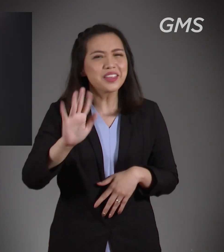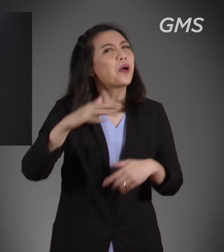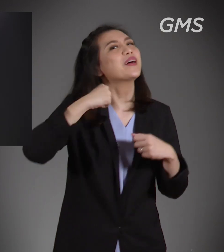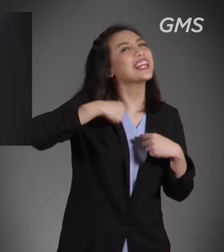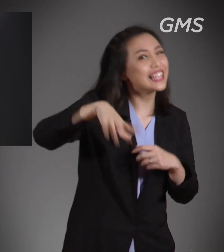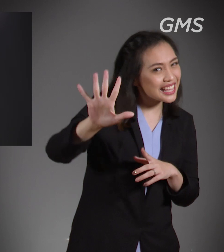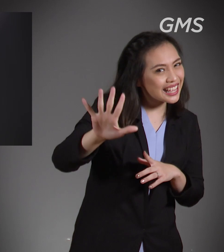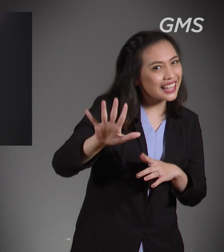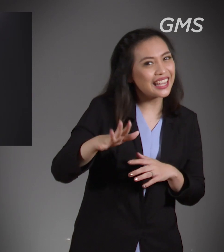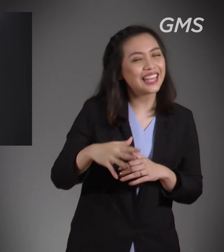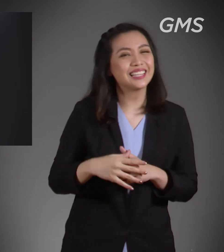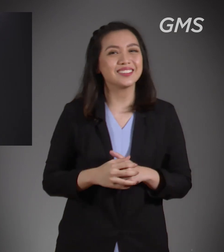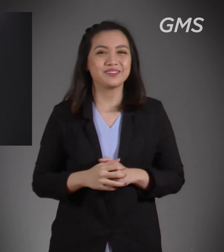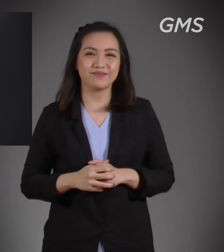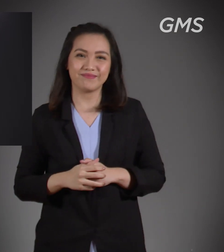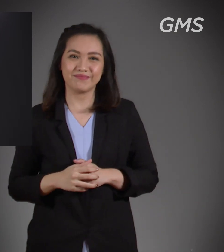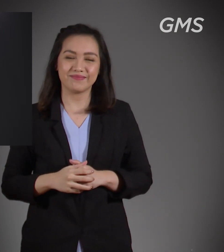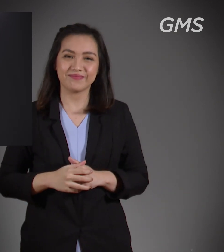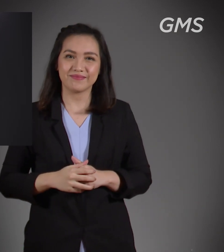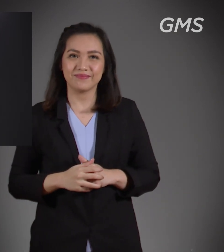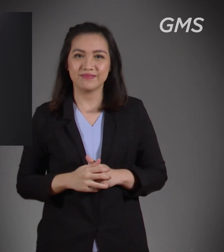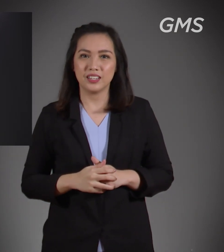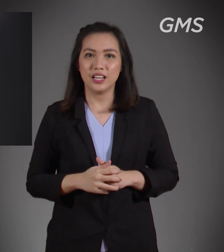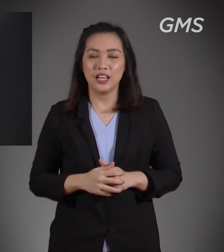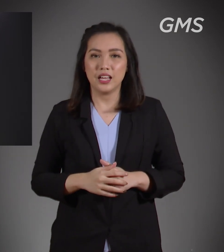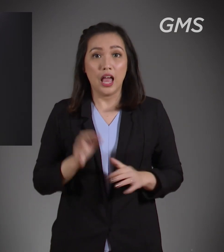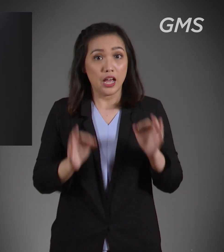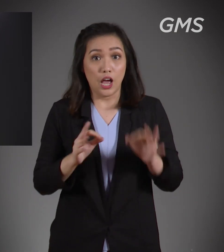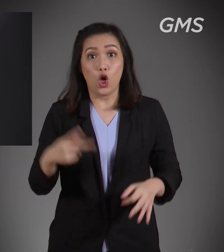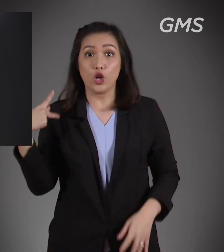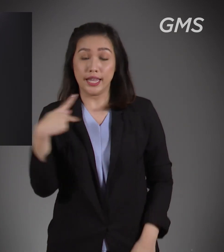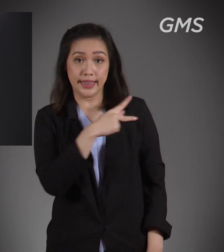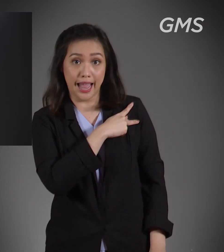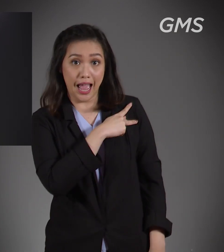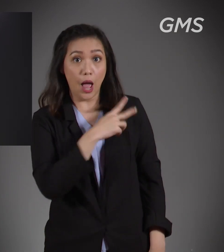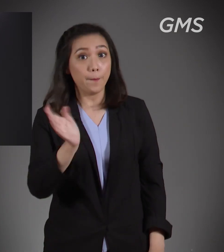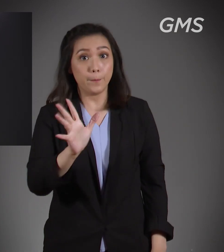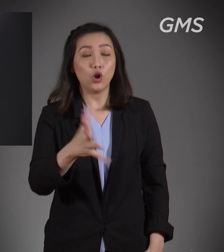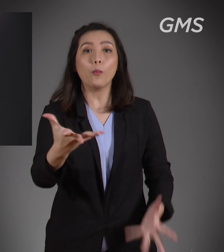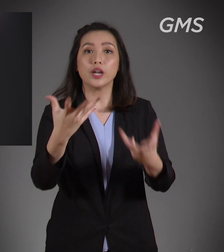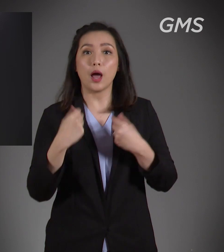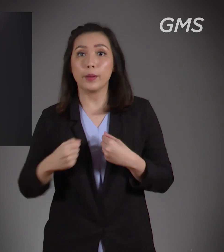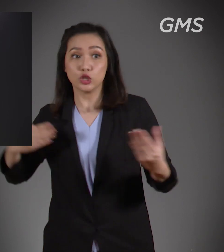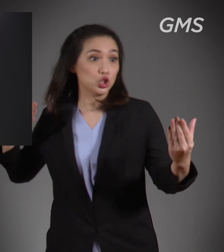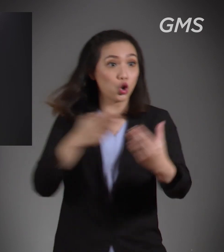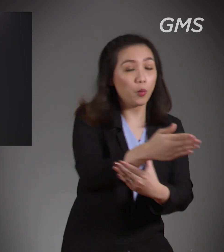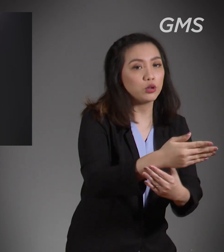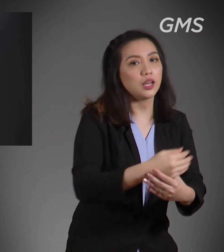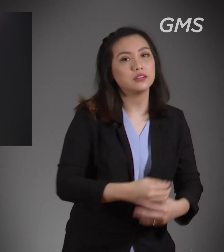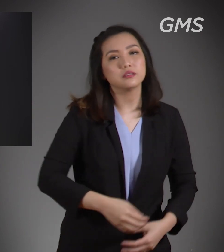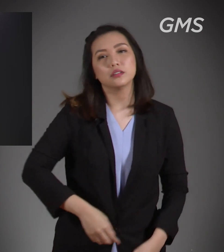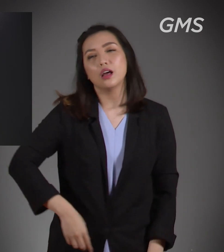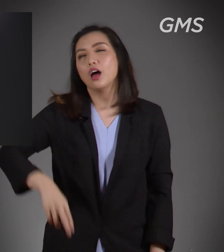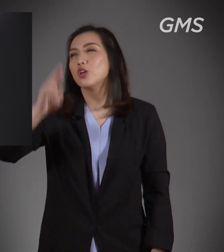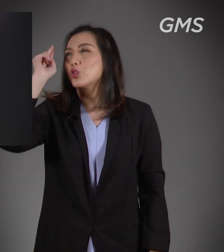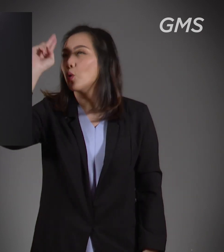masalah kita tetap di sana, kita belum mengalami breakthrough, terobosan baru atau kemenangan sama sekali, God is still with us. Immanuel tetap